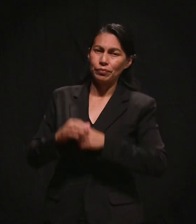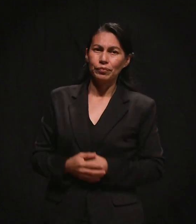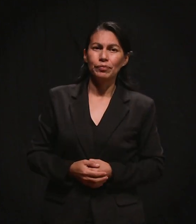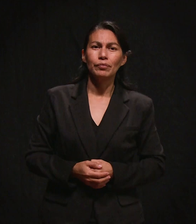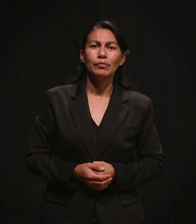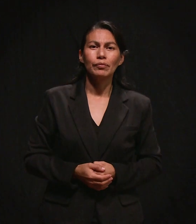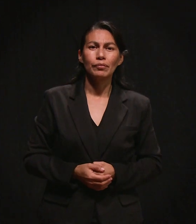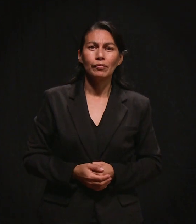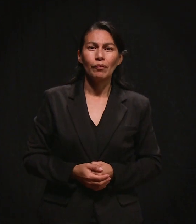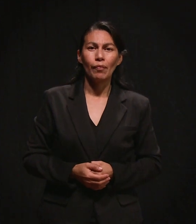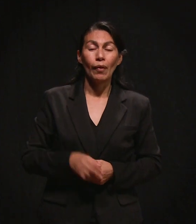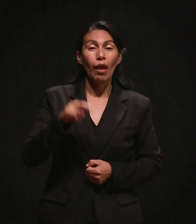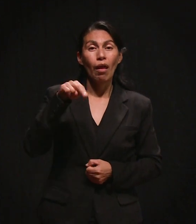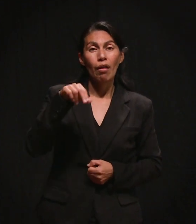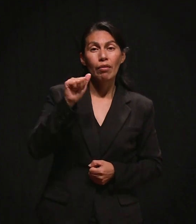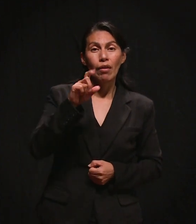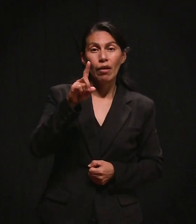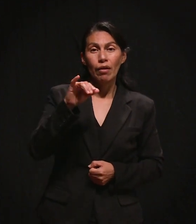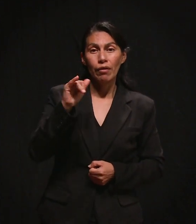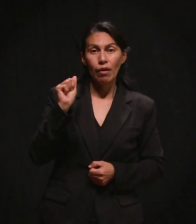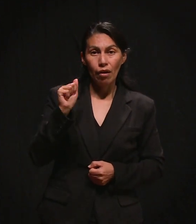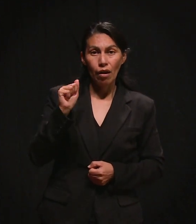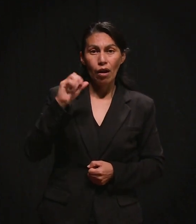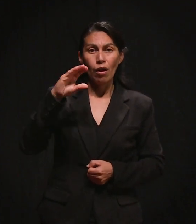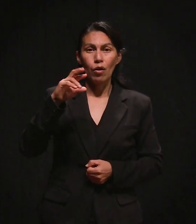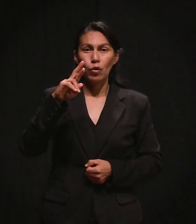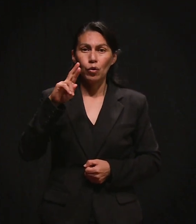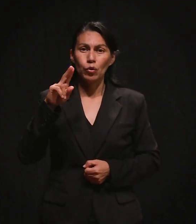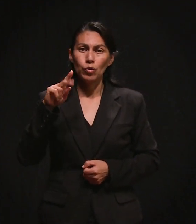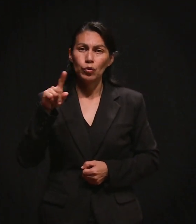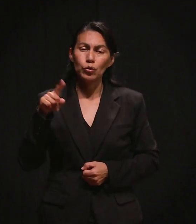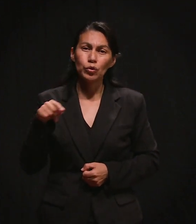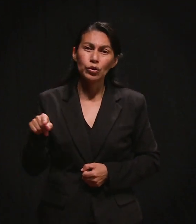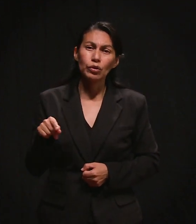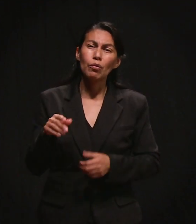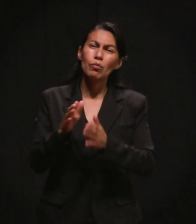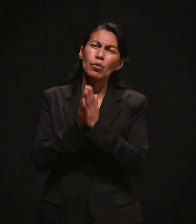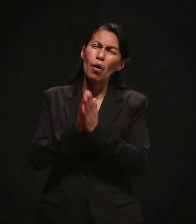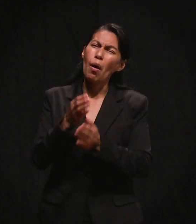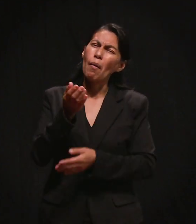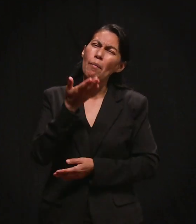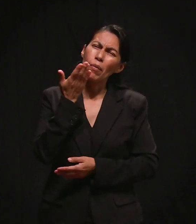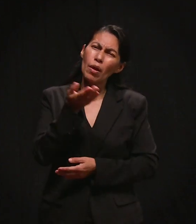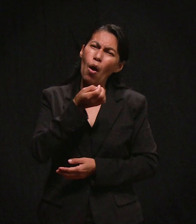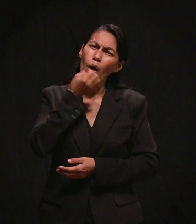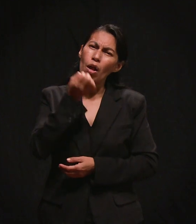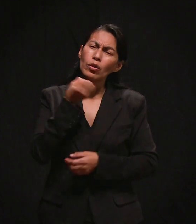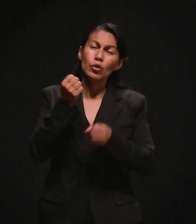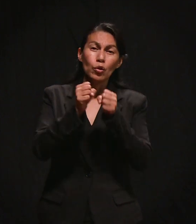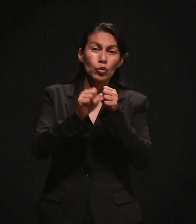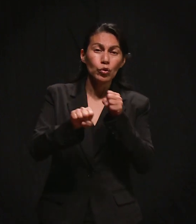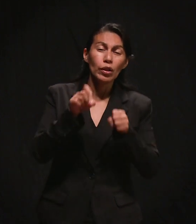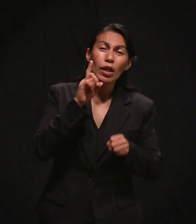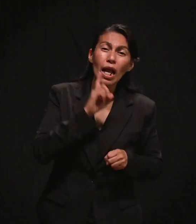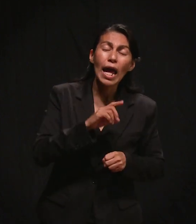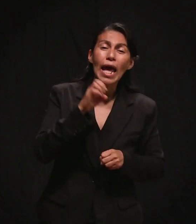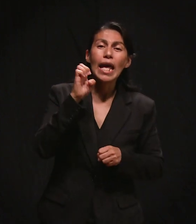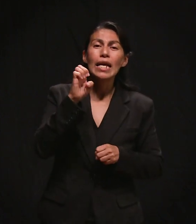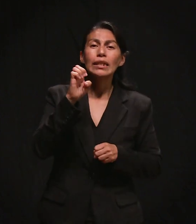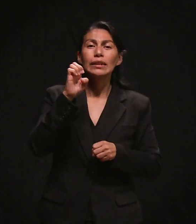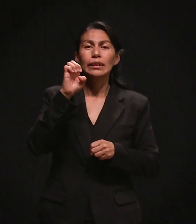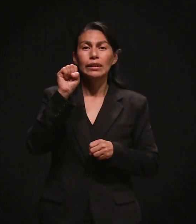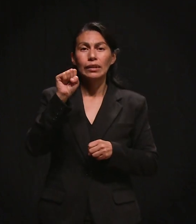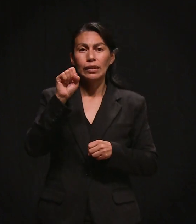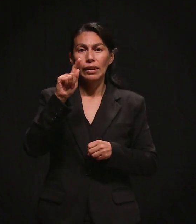estas oraciones. Nadia Cruz, pido oración por mi suegra Estela Vega, por su pronta